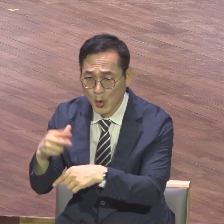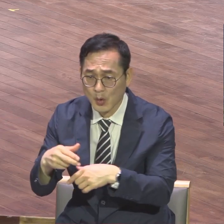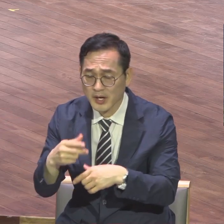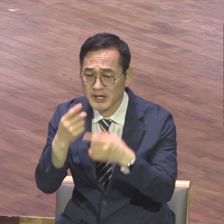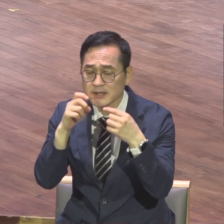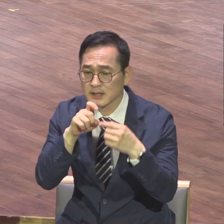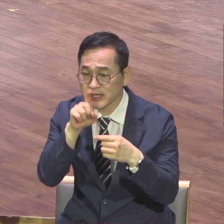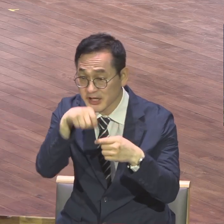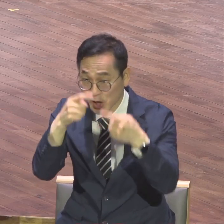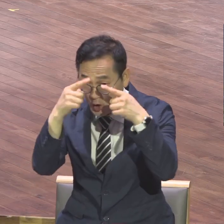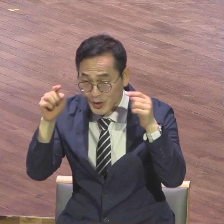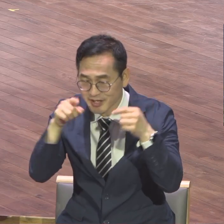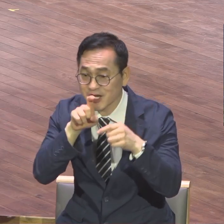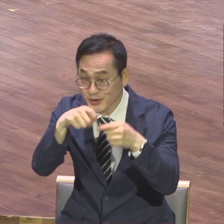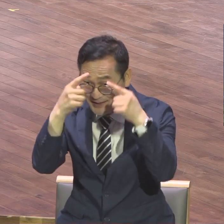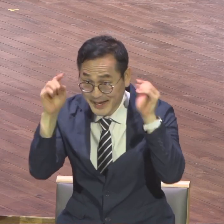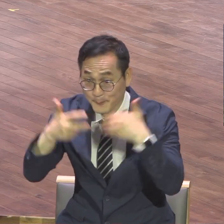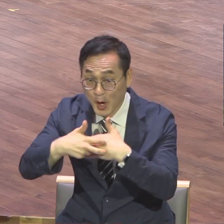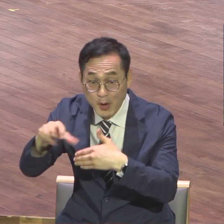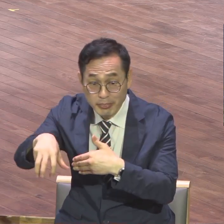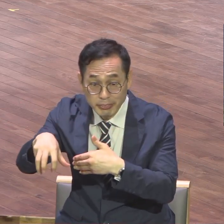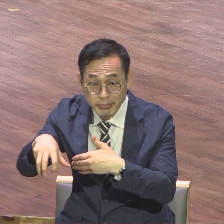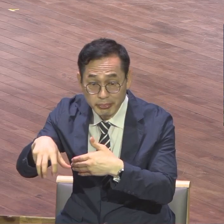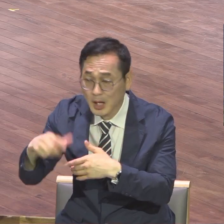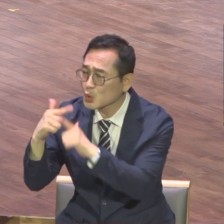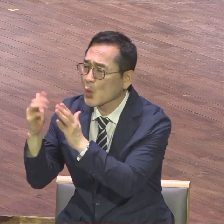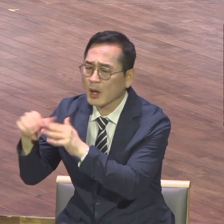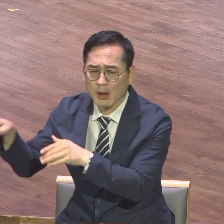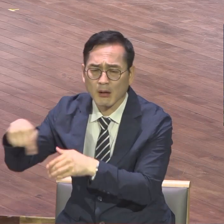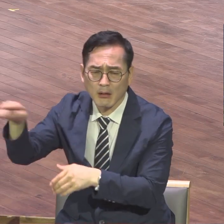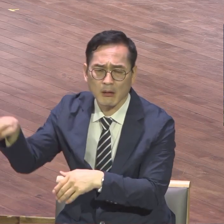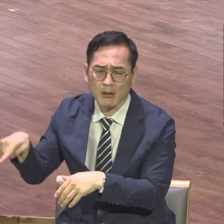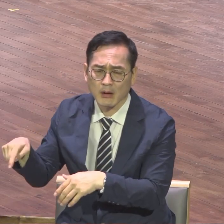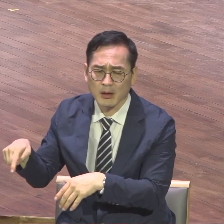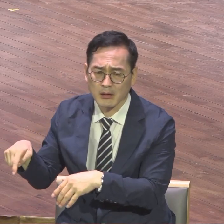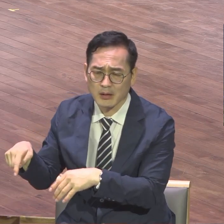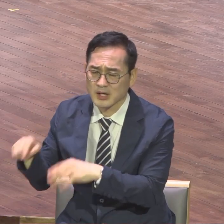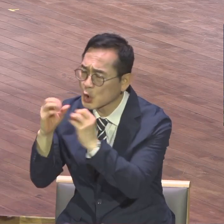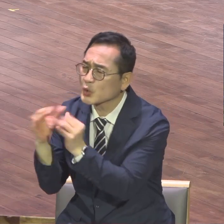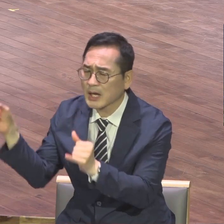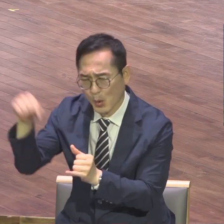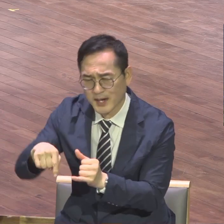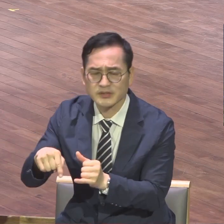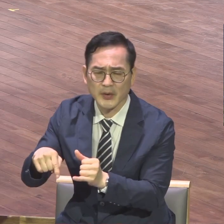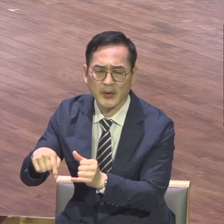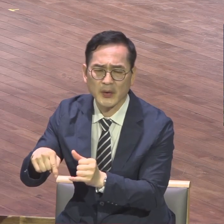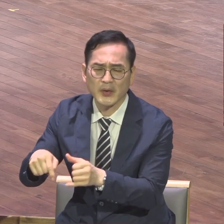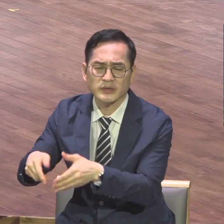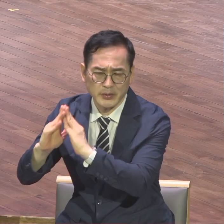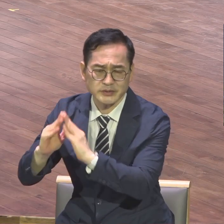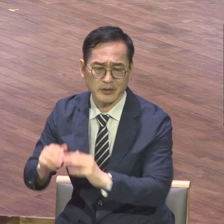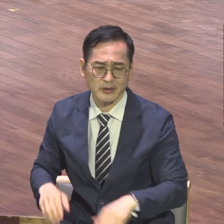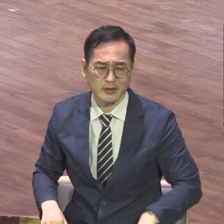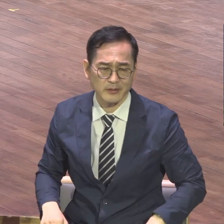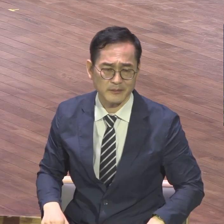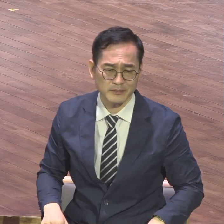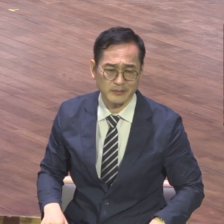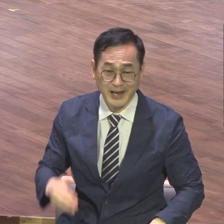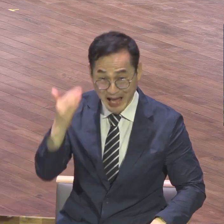기독교가 세운 거예요. 스포츠. 여러분 이거는 양복. 이게 다 가르쳐 준 거예요. 핫바지고 있는 우리를.